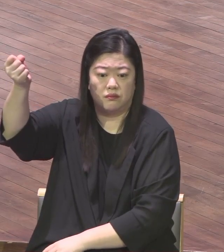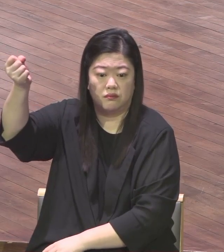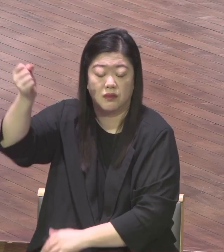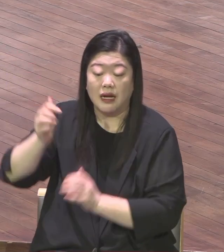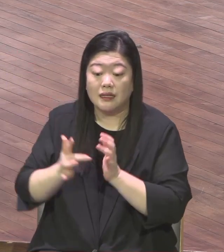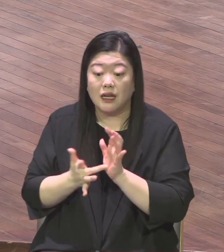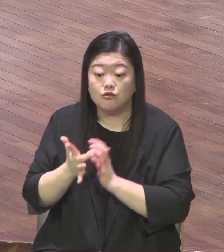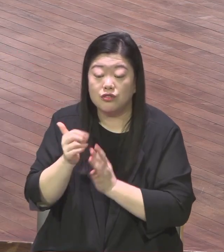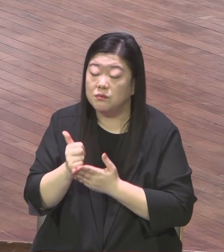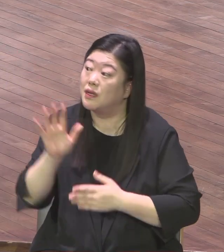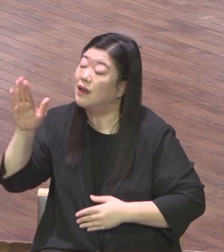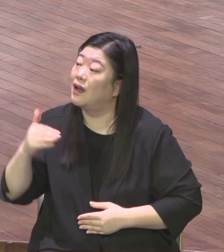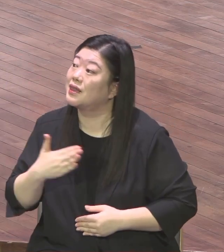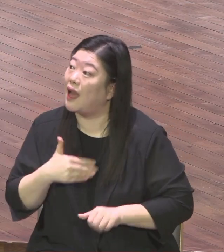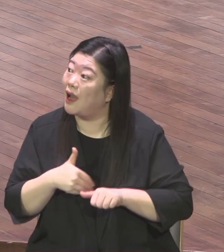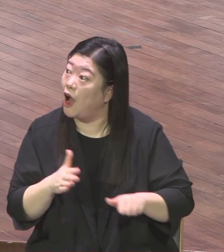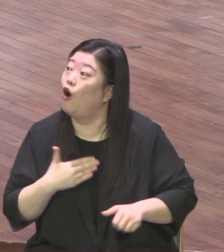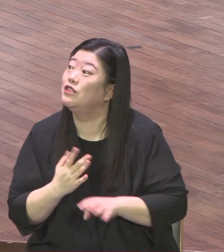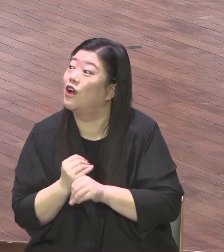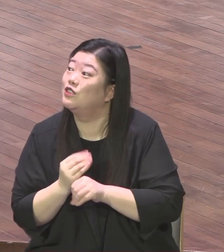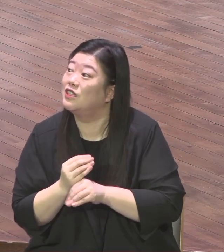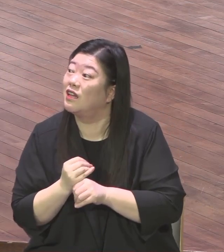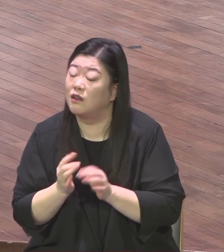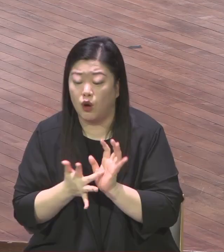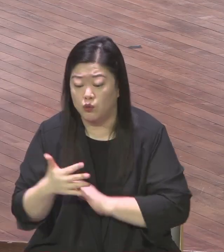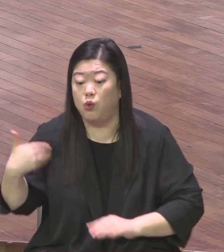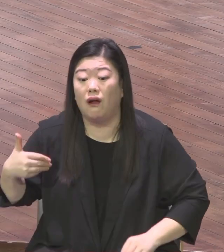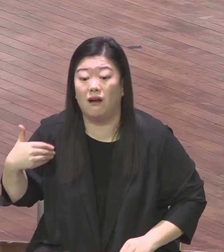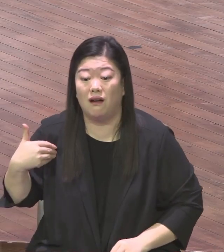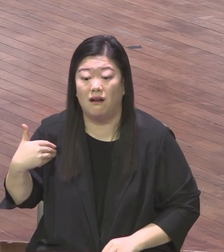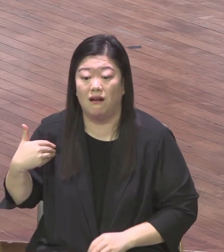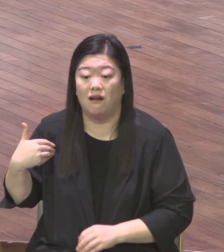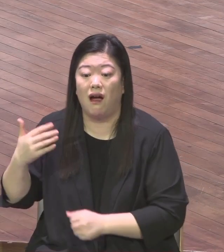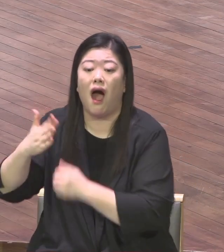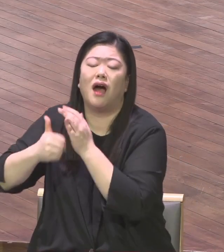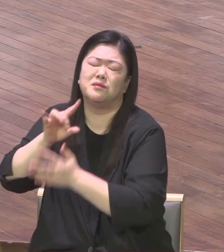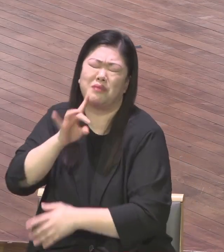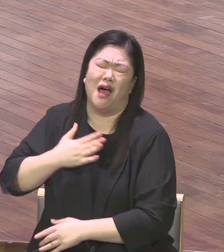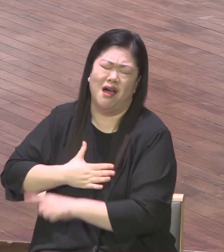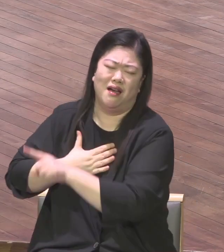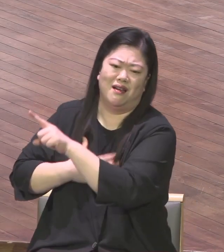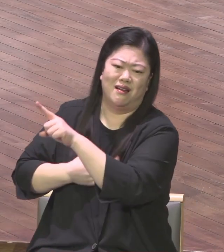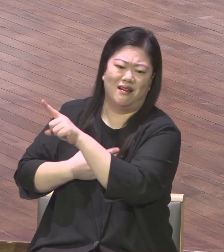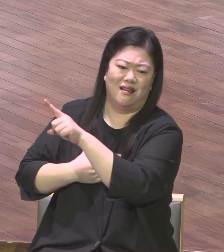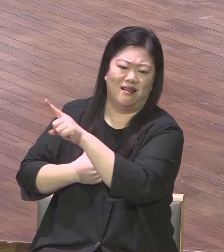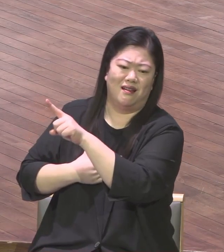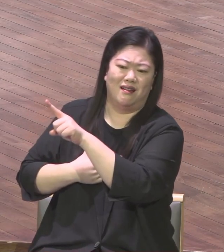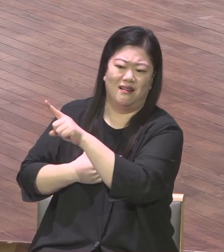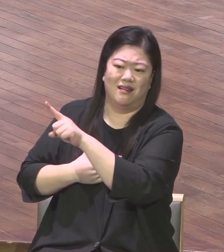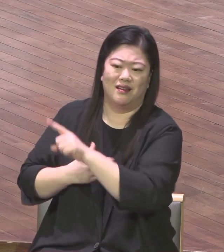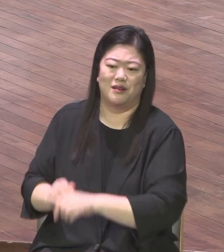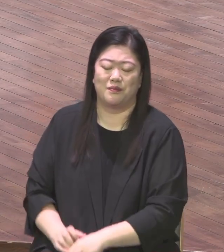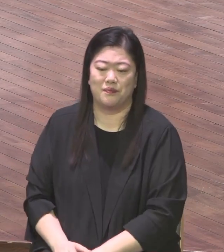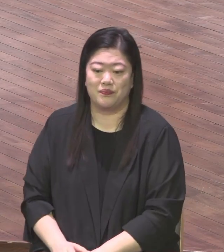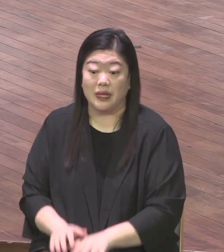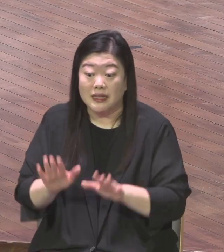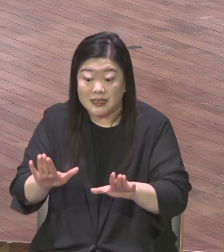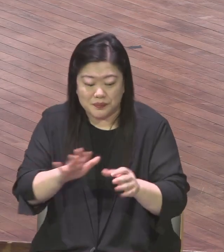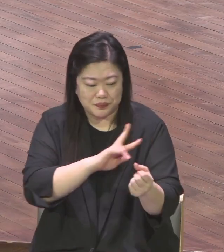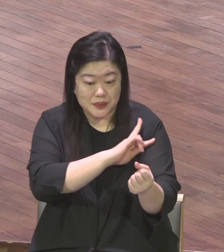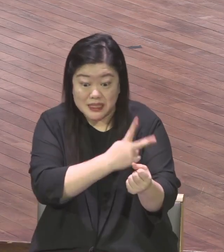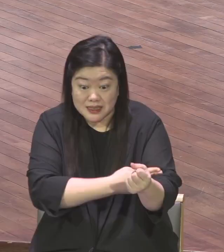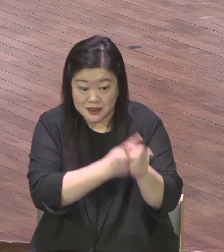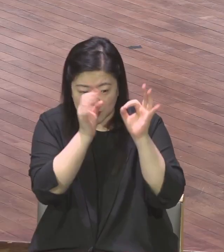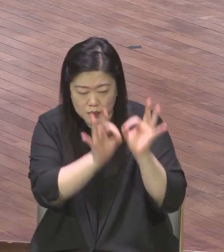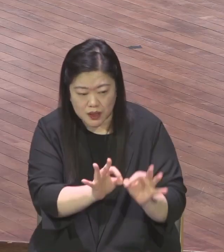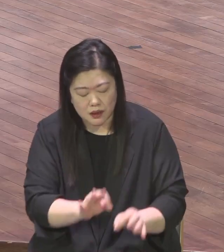잘 몰라. 아버지께서 하시다. 엉뚱한 행동하면 안 되지요. 지금도 보면요, 정말 이단